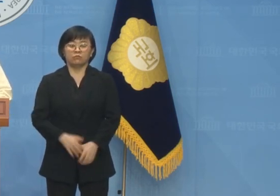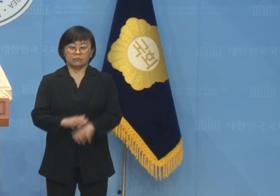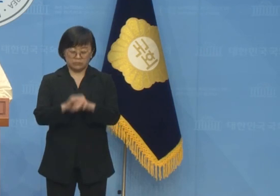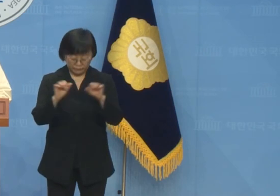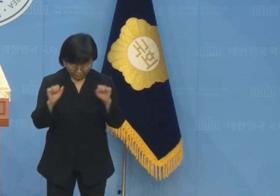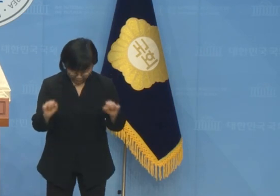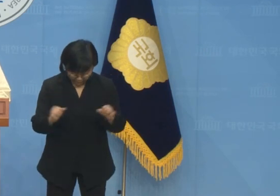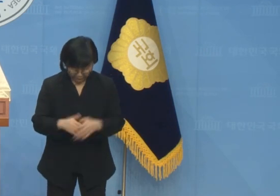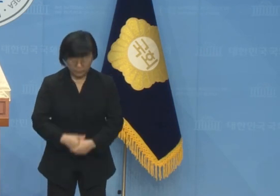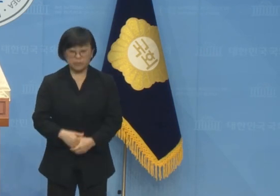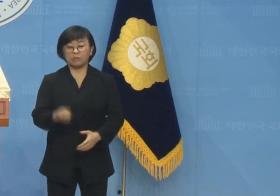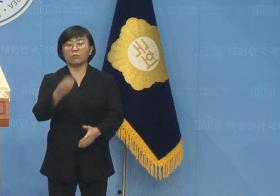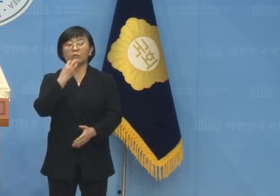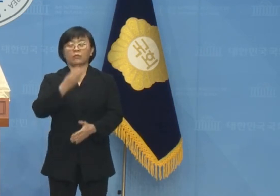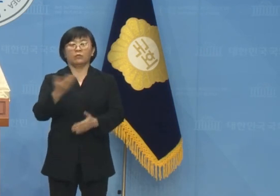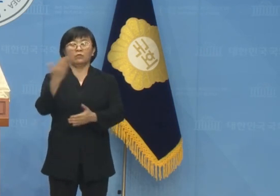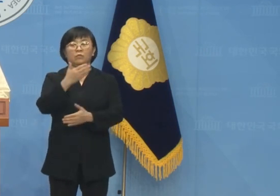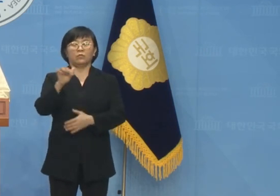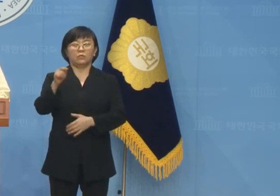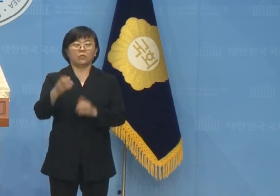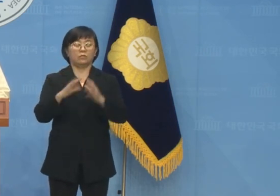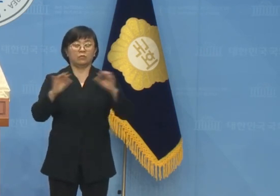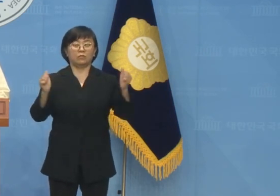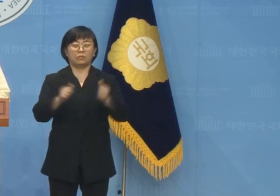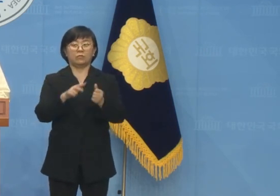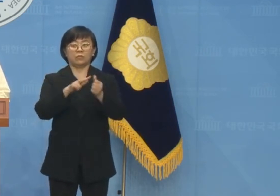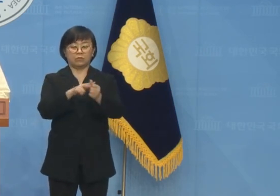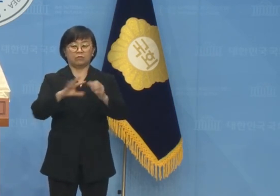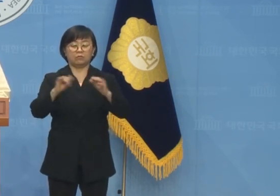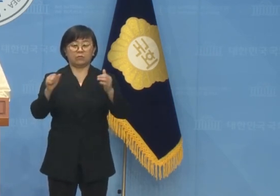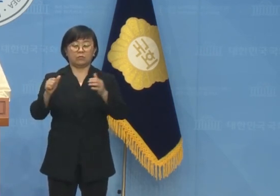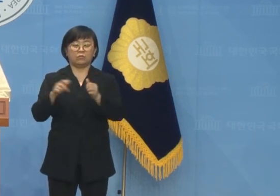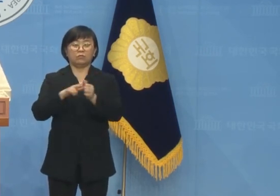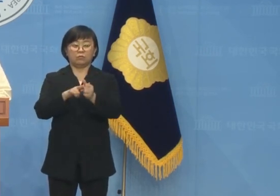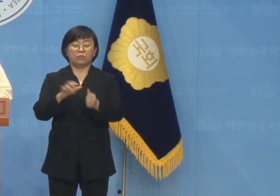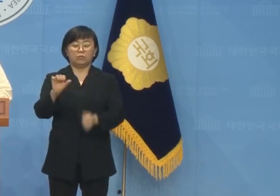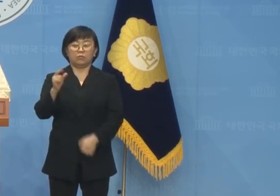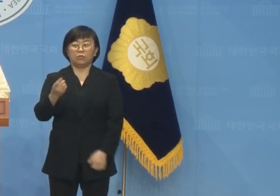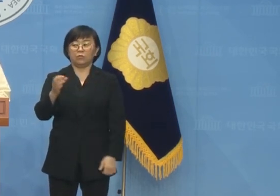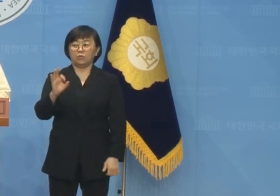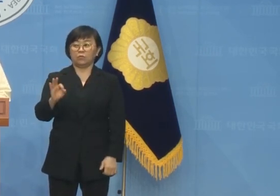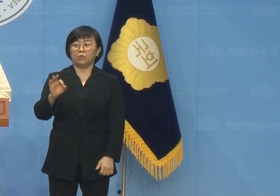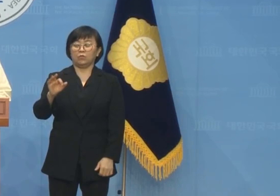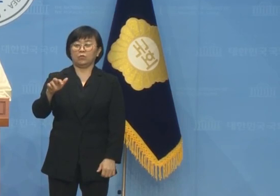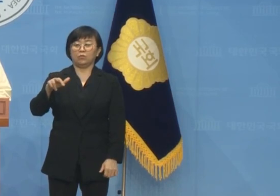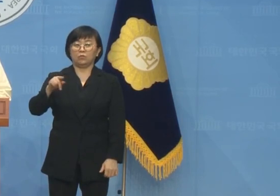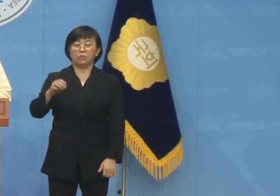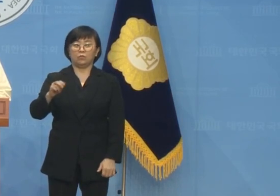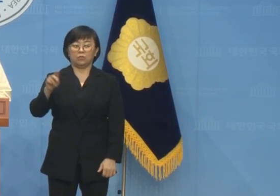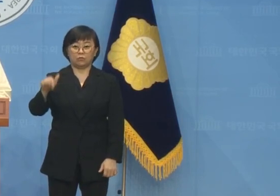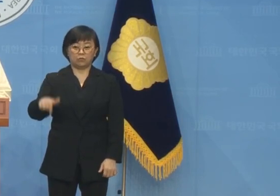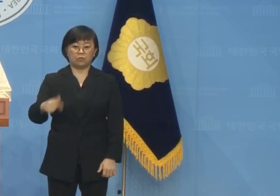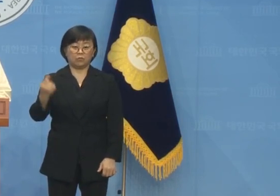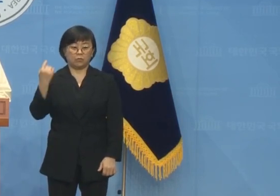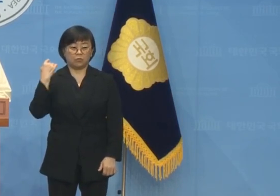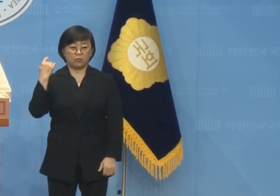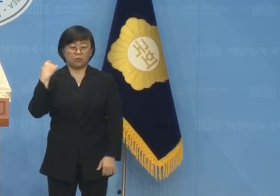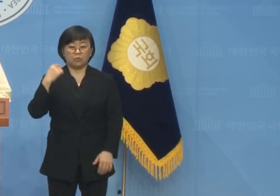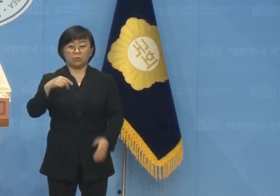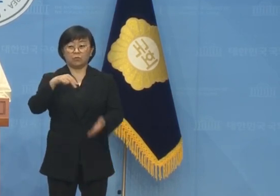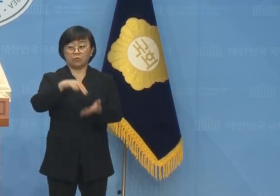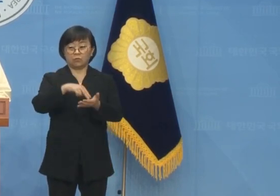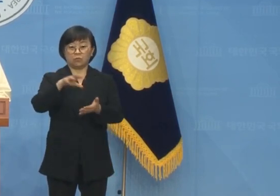안녕하십니까 서울 구로 갑배 국회의원 선거 국민의 힘 후보인 호준석 있니다 어제이